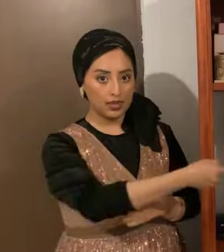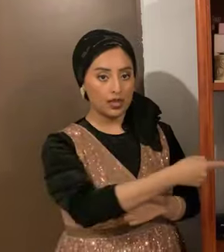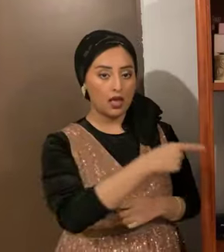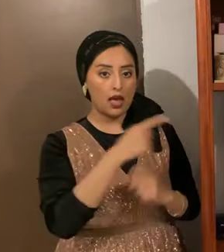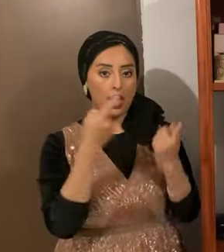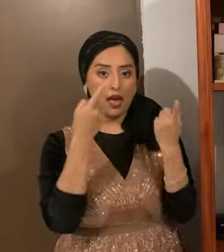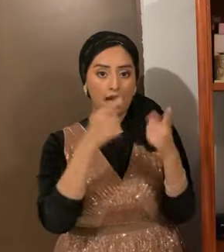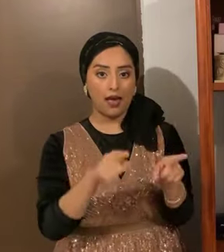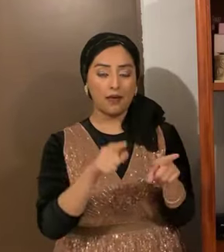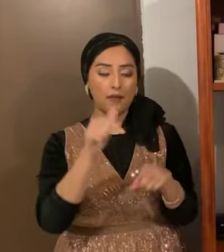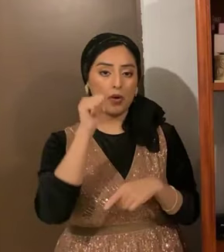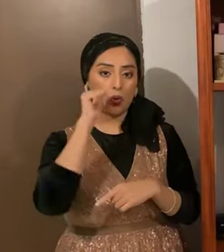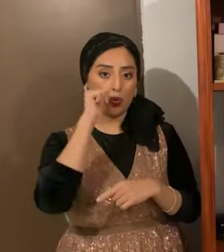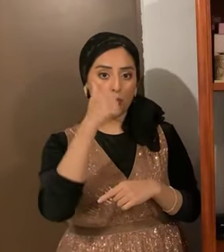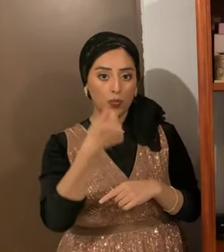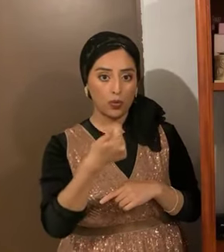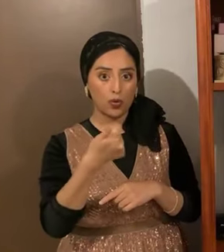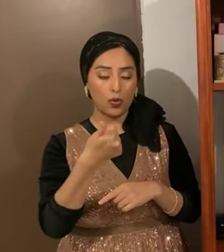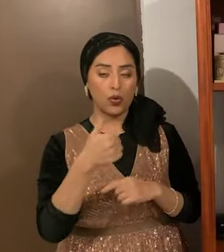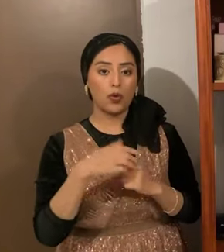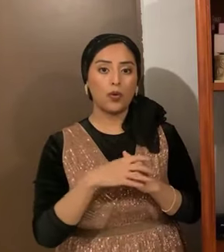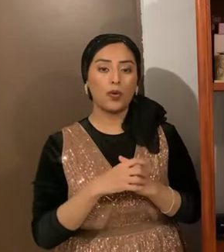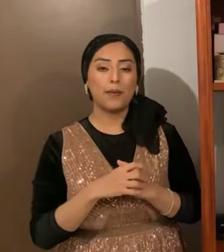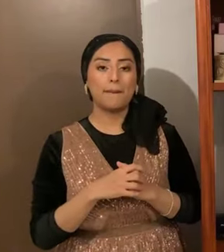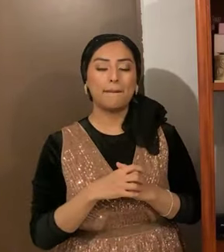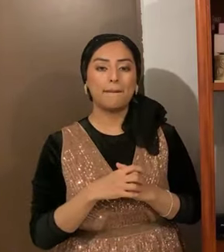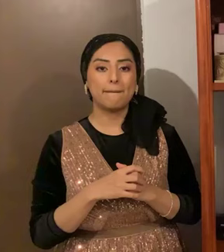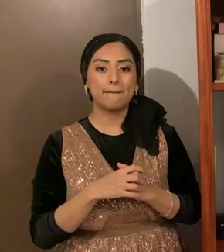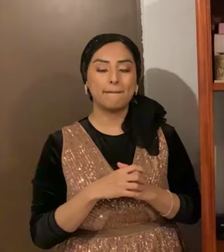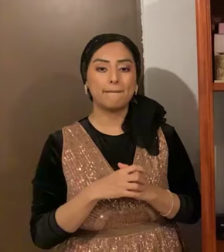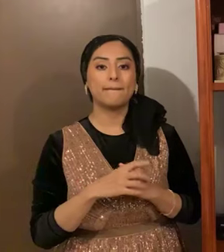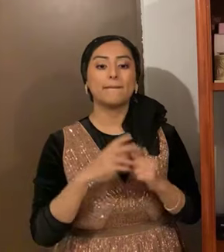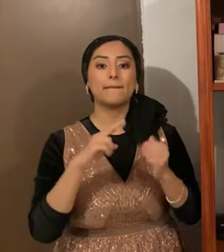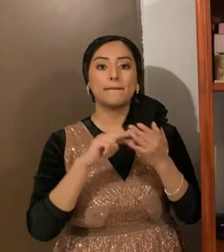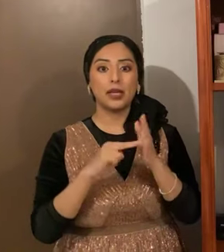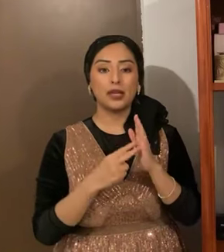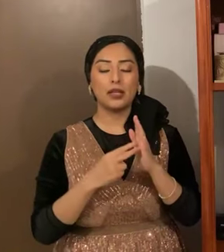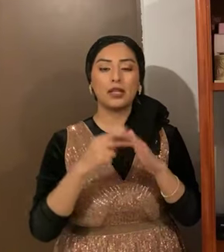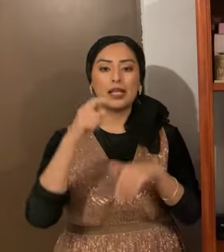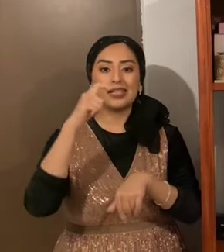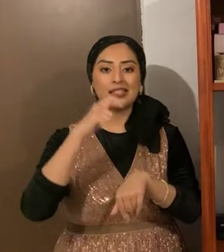mañana. Indica, toda alineación planetaria indica